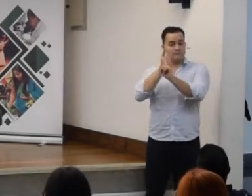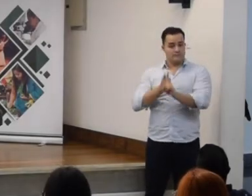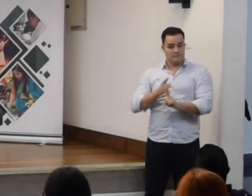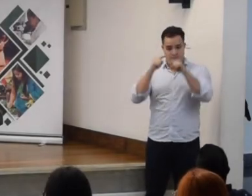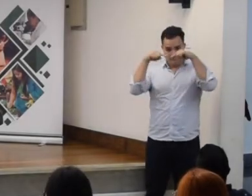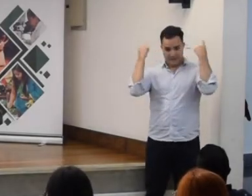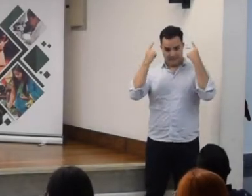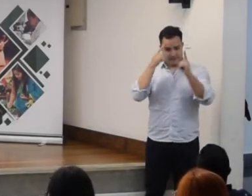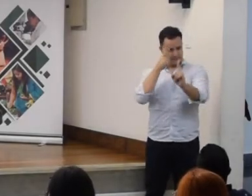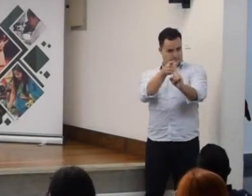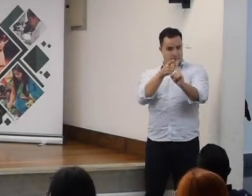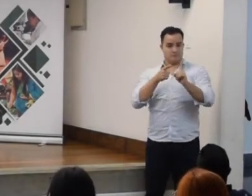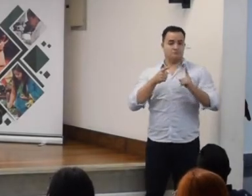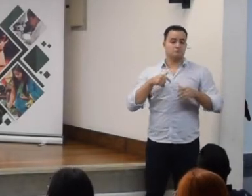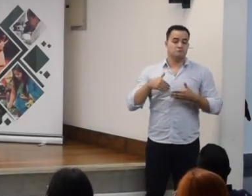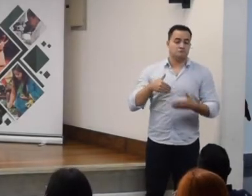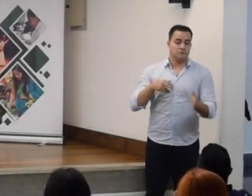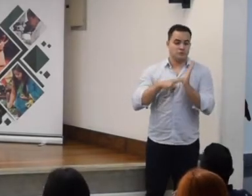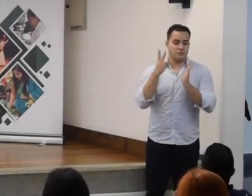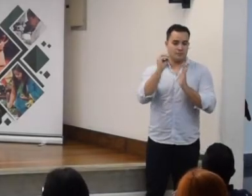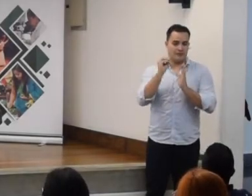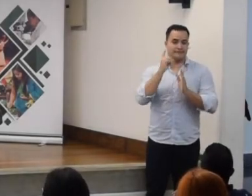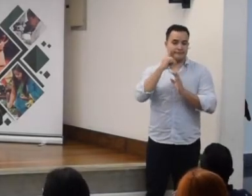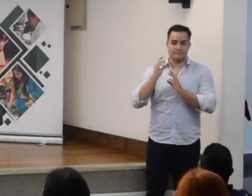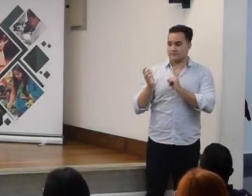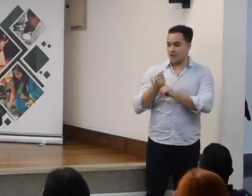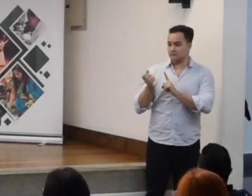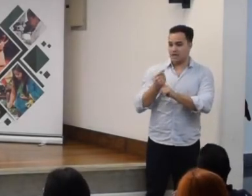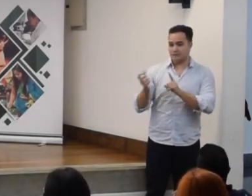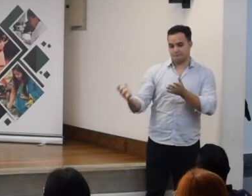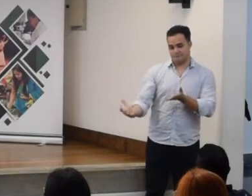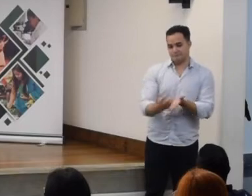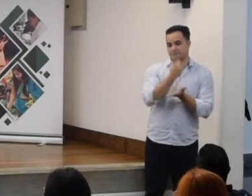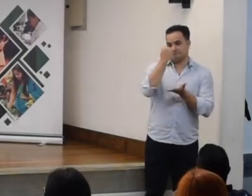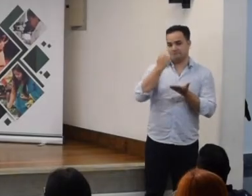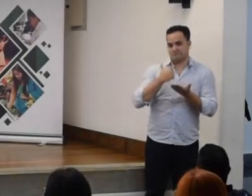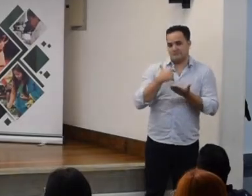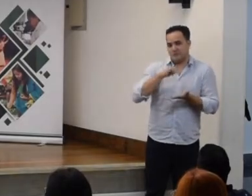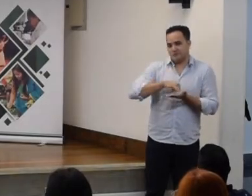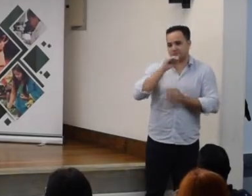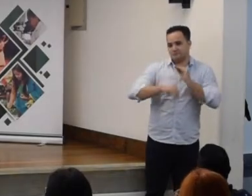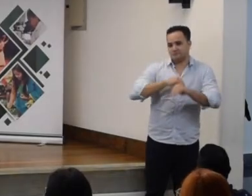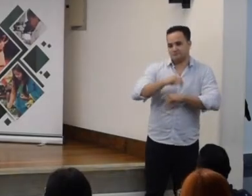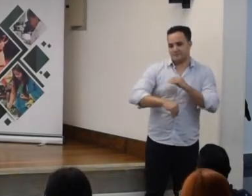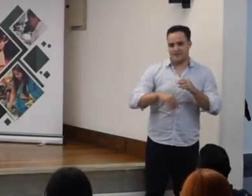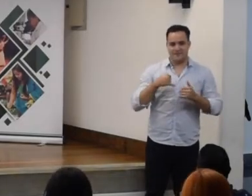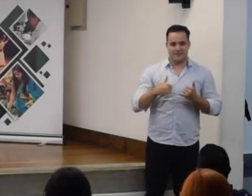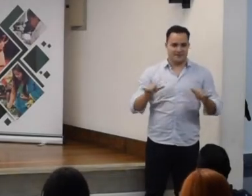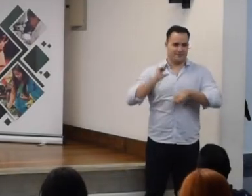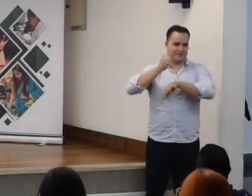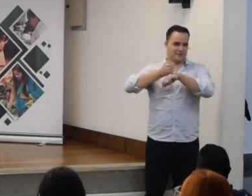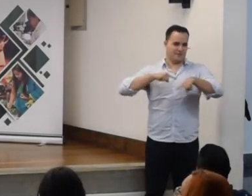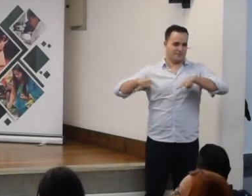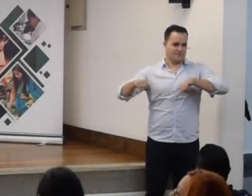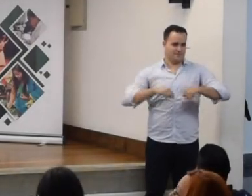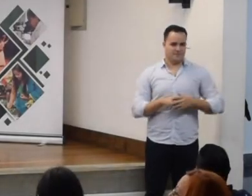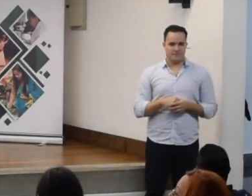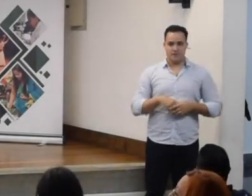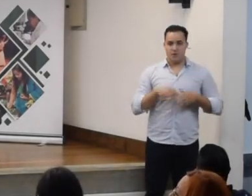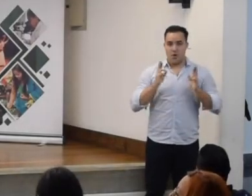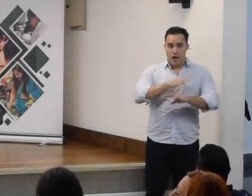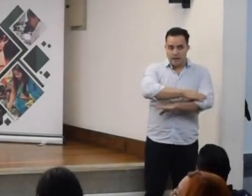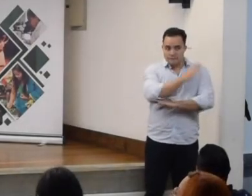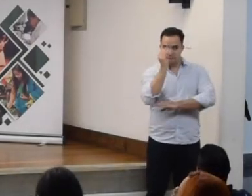Les deseo que sea una jornada muy fructífera. Ahorita la profe Marta pues les compartirá la agenda, aunque